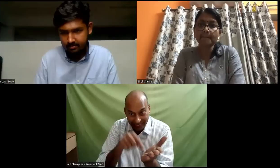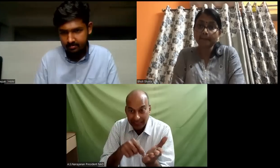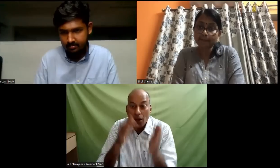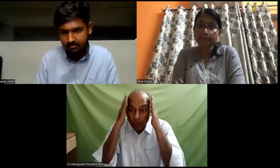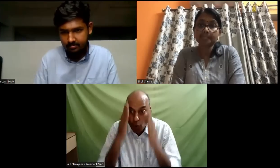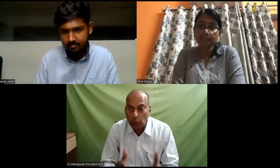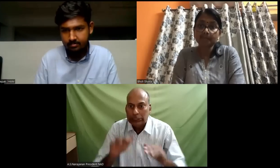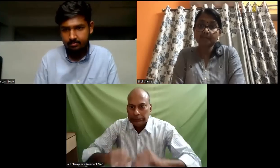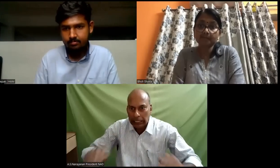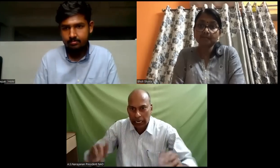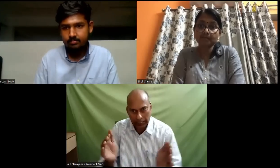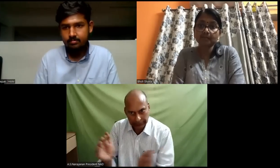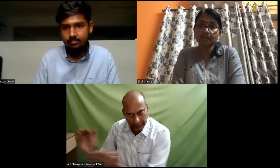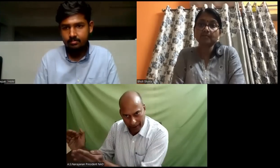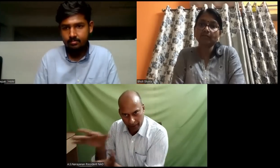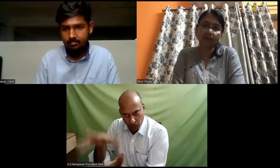चलो